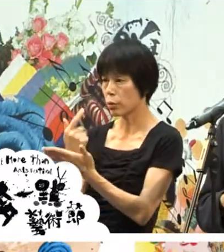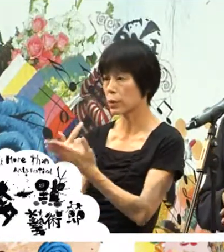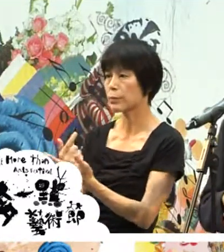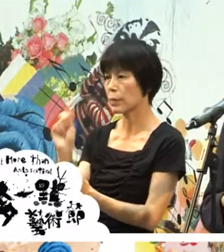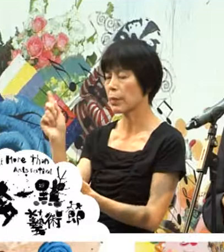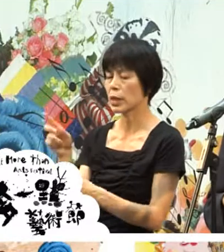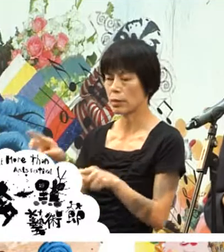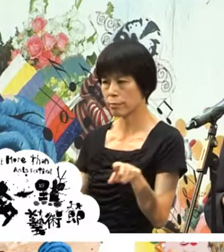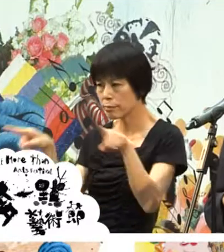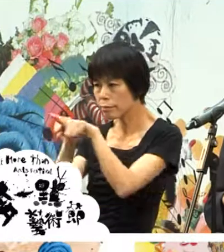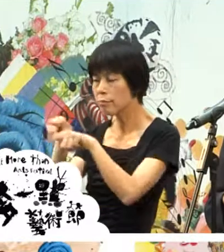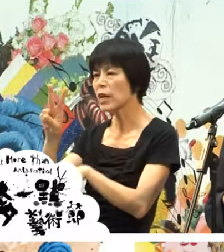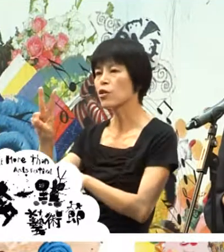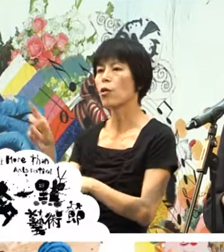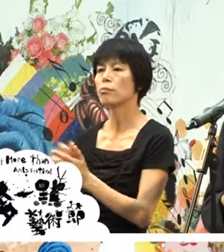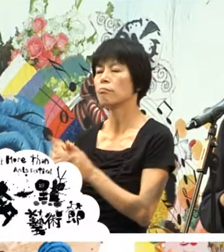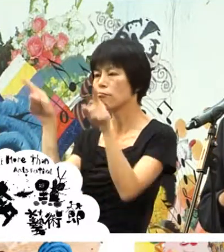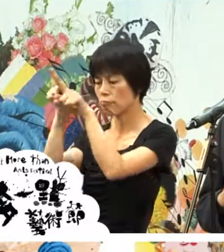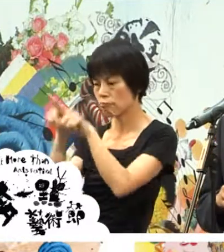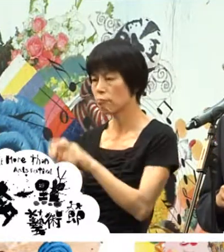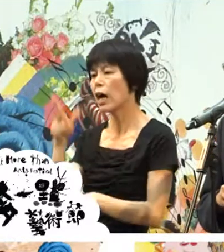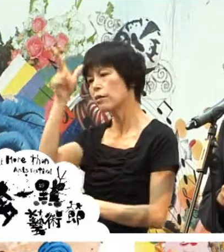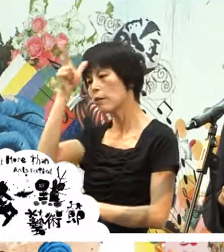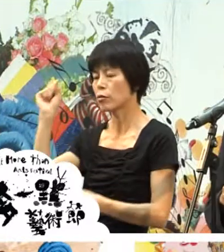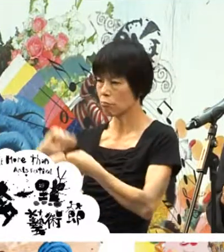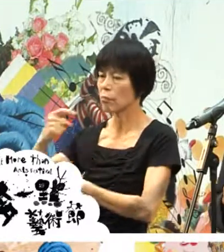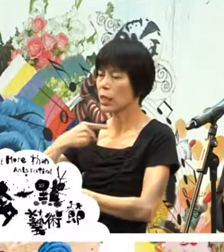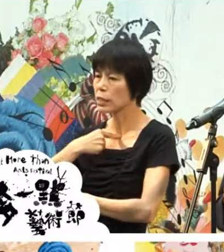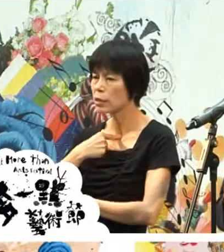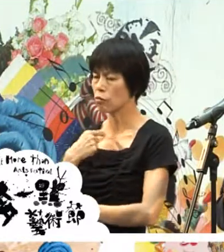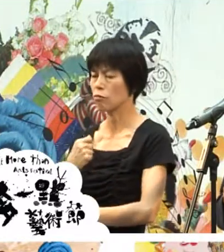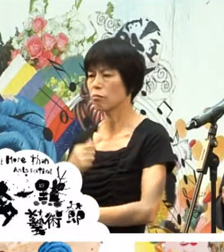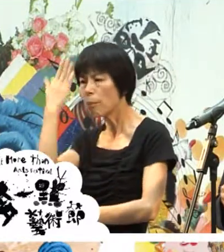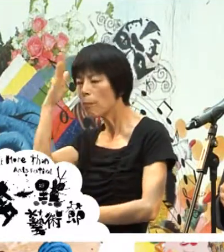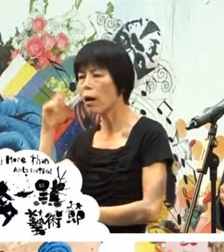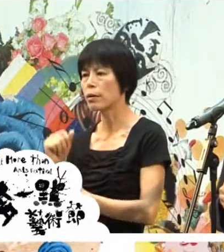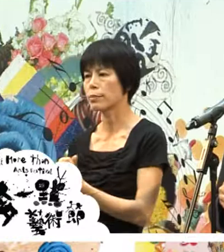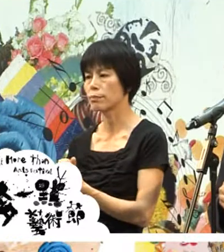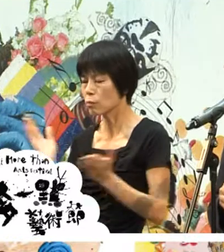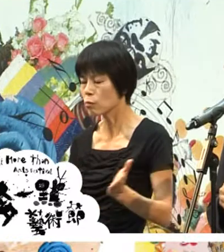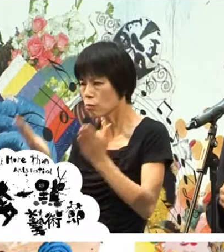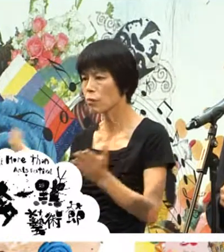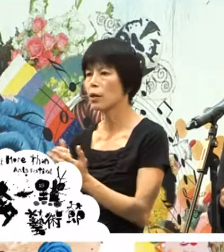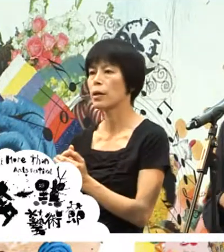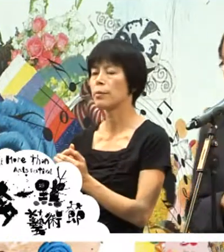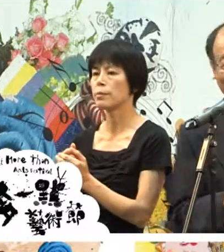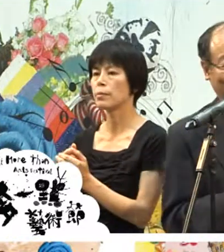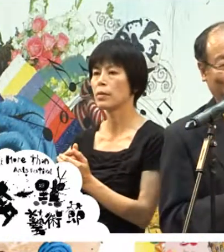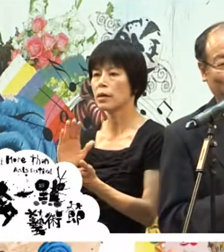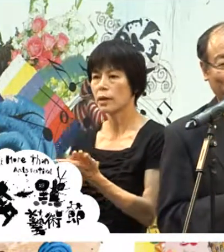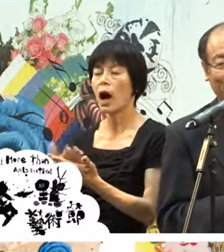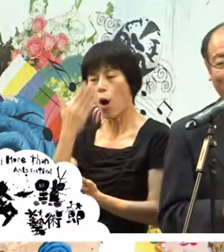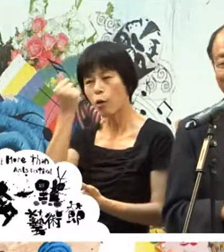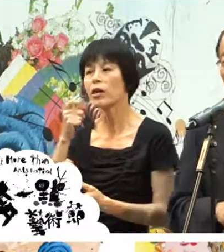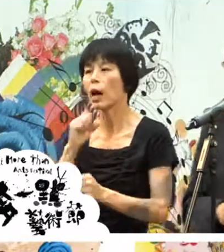係相同嘅。作為政府咧，係更加應該從呢個角度咧係去推動嘅。不過好在有我哋